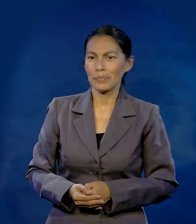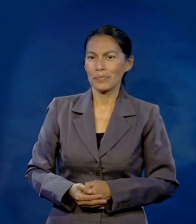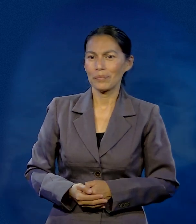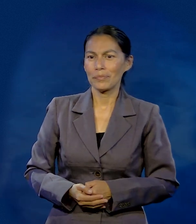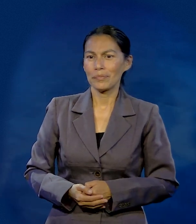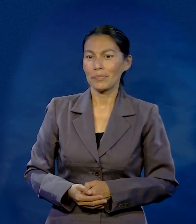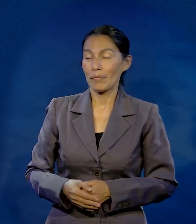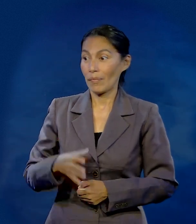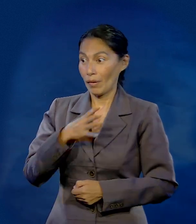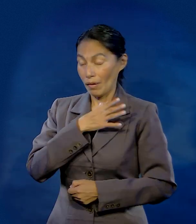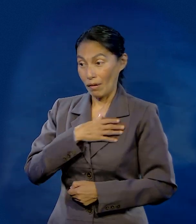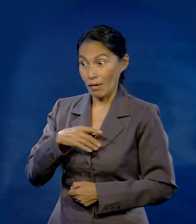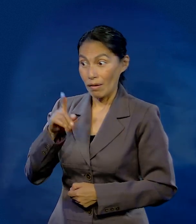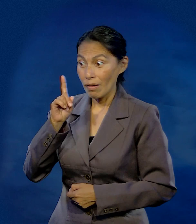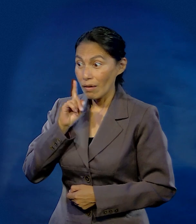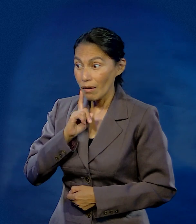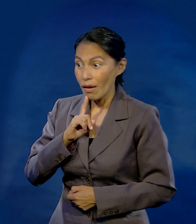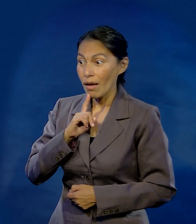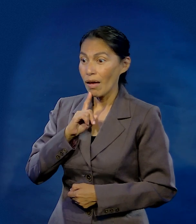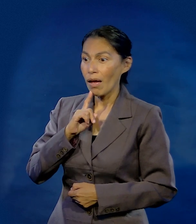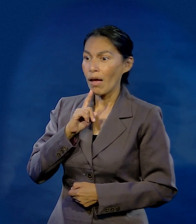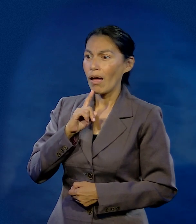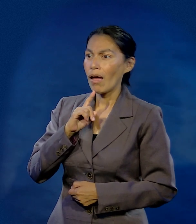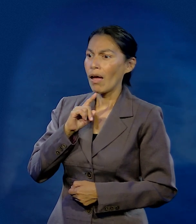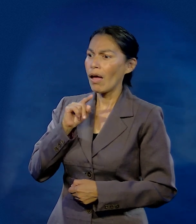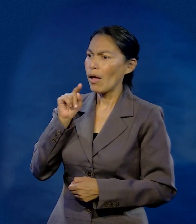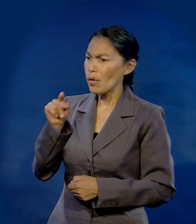Enséñame papá